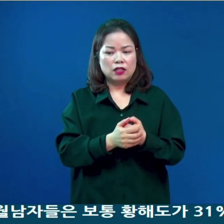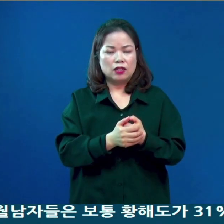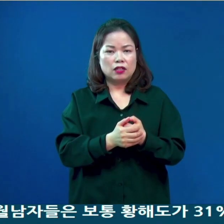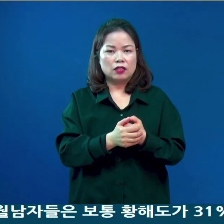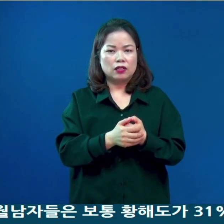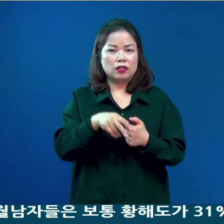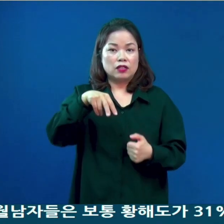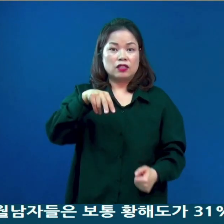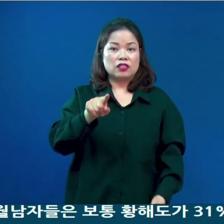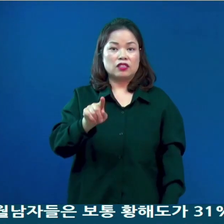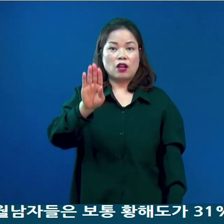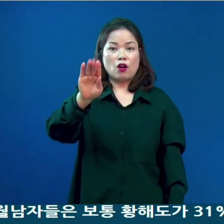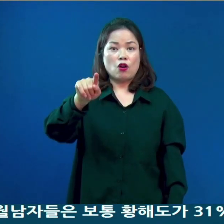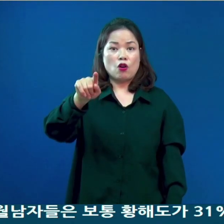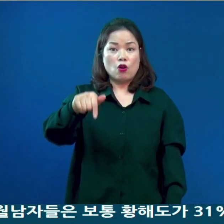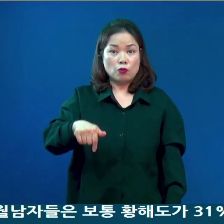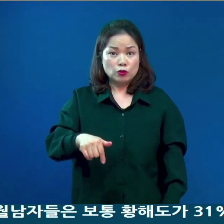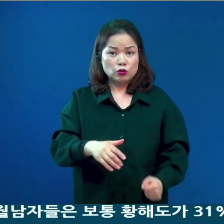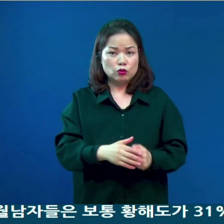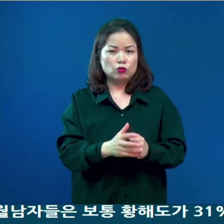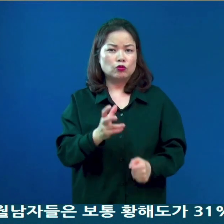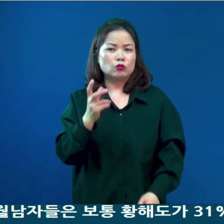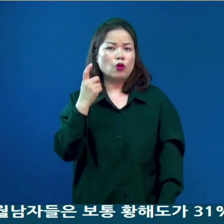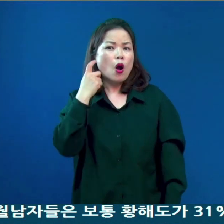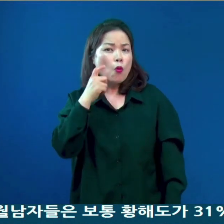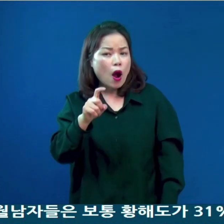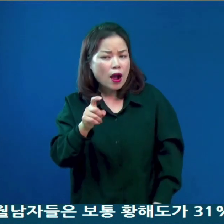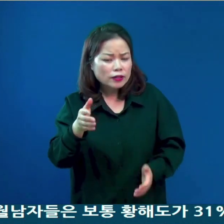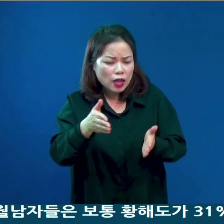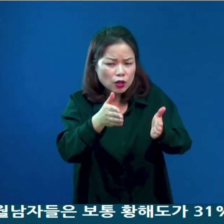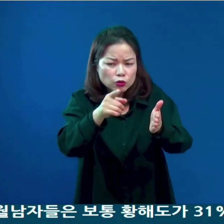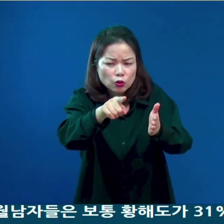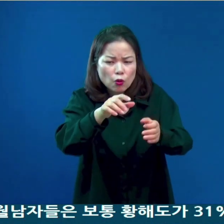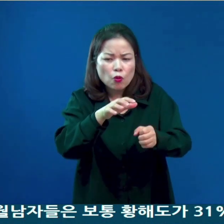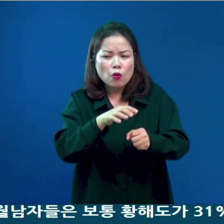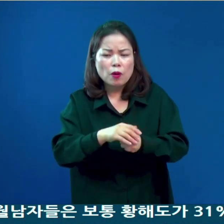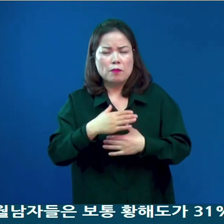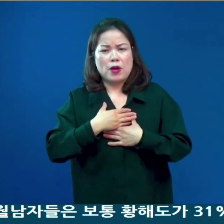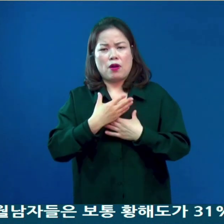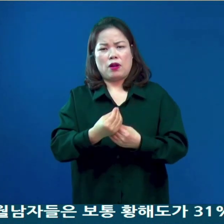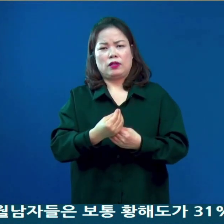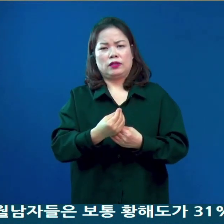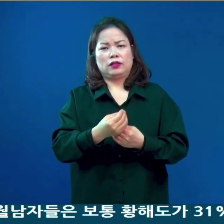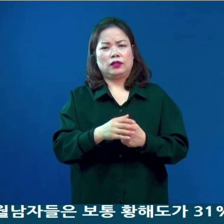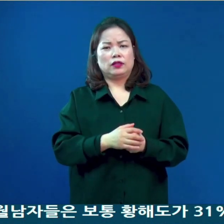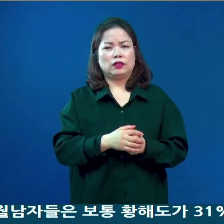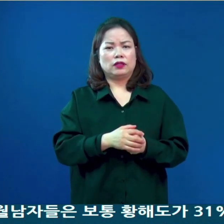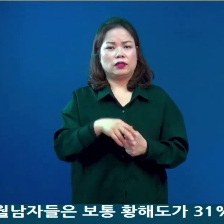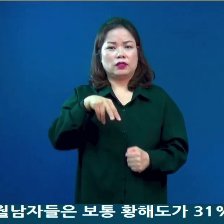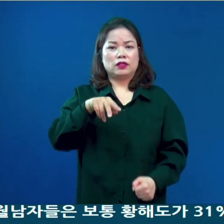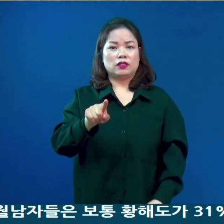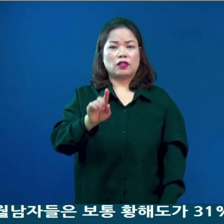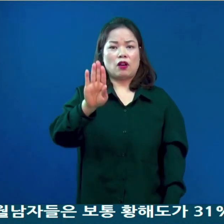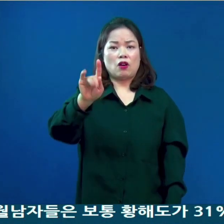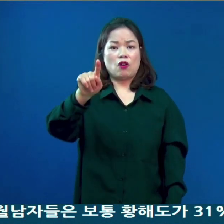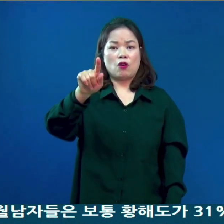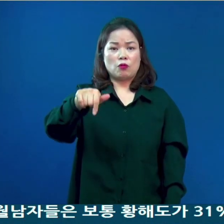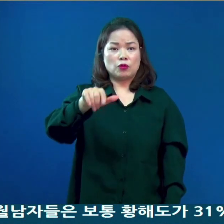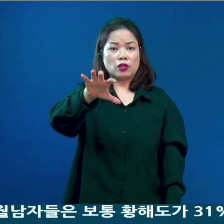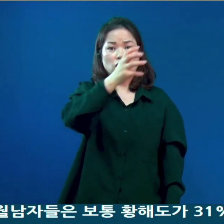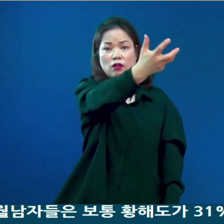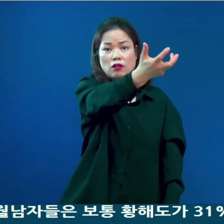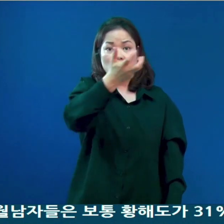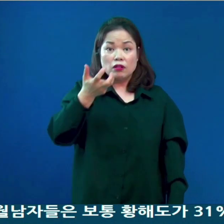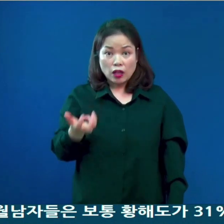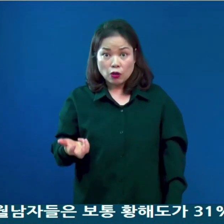서북 지역이라고 합니다. 황해도와 평안도 지역을 서북 지역이라는데, 주로 서북에서 많이 내려왔었어요. 근데 그 서북에 있는